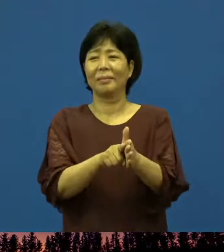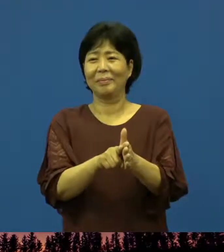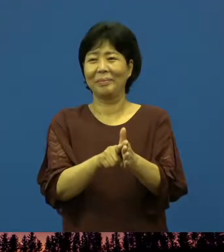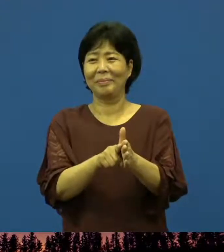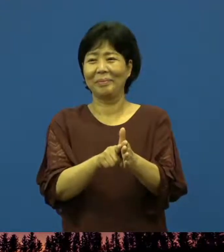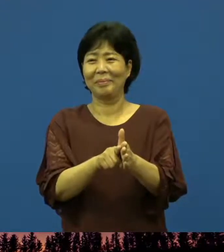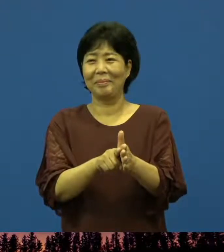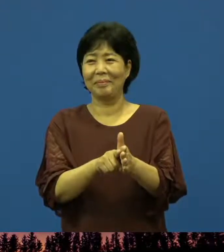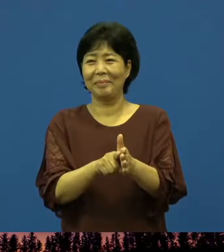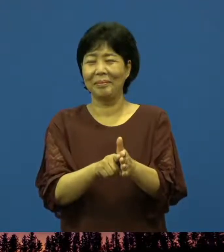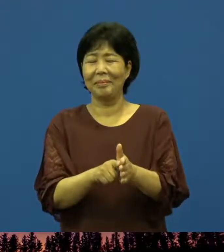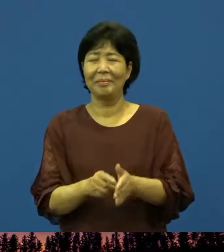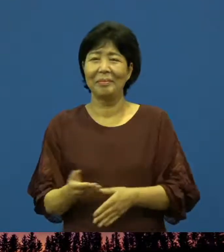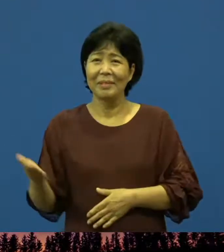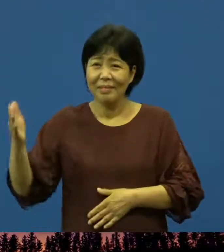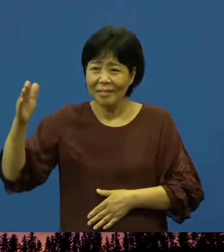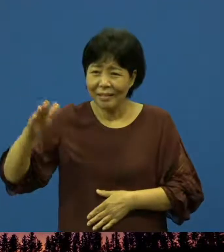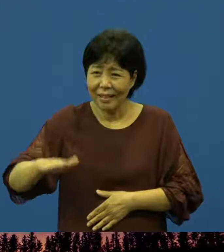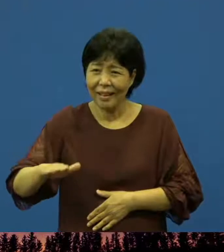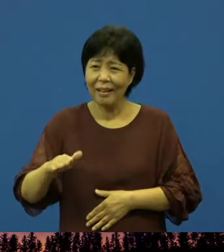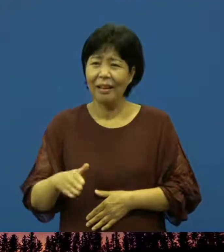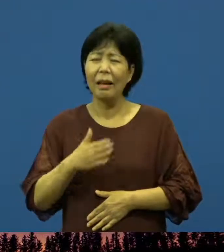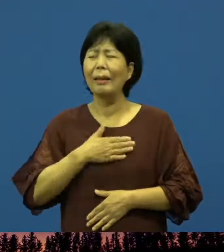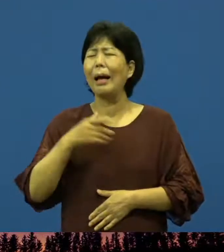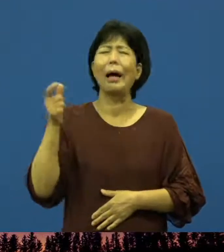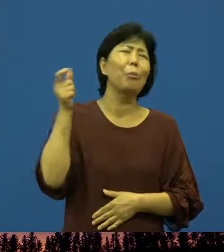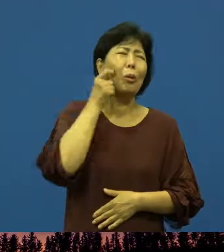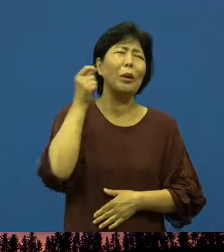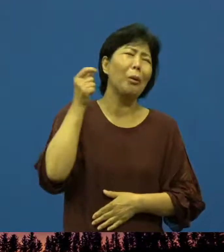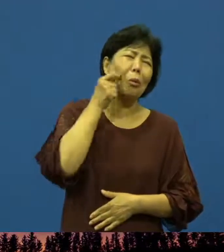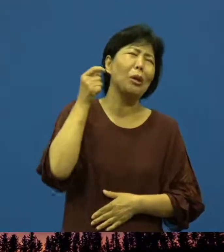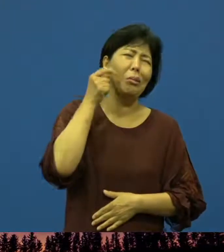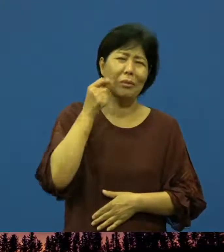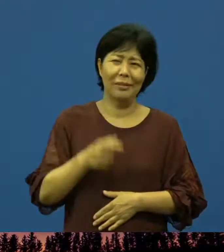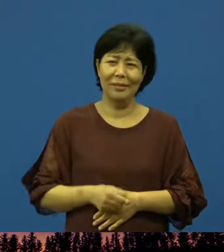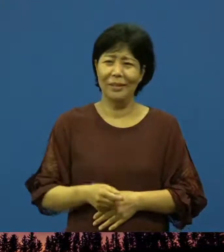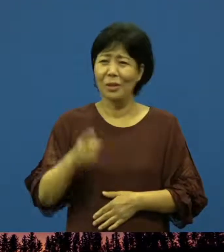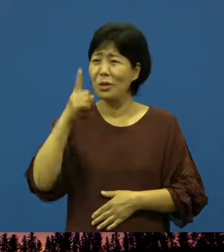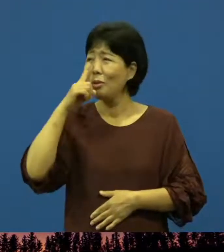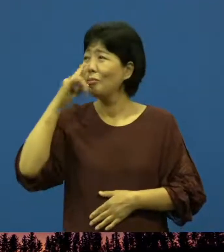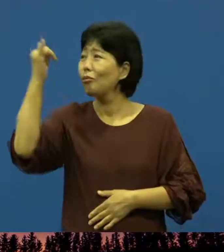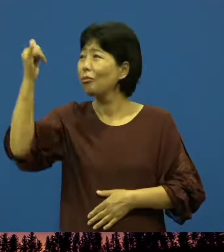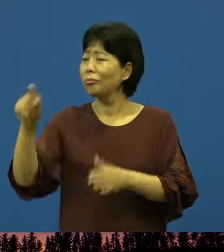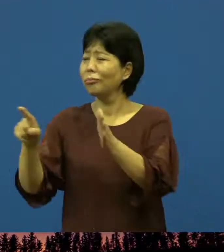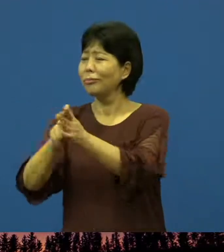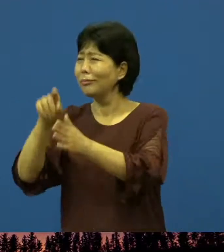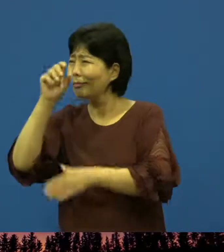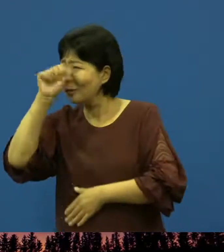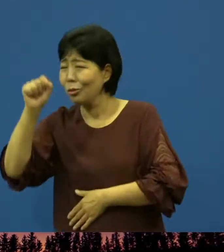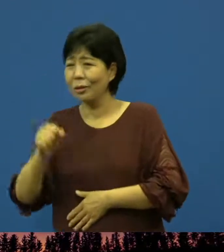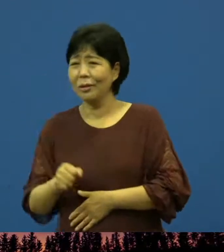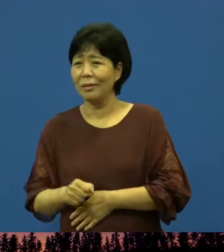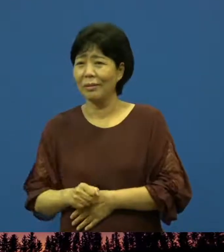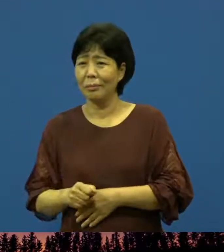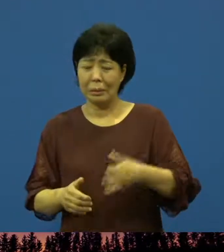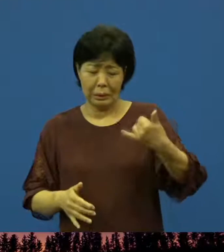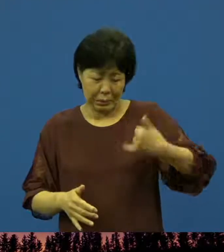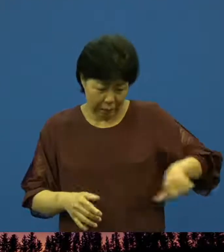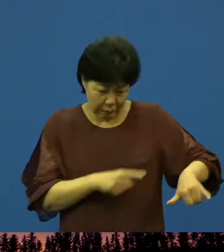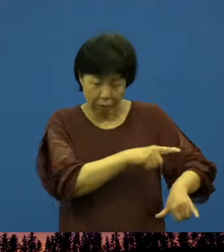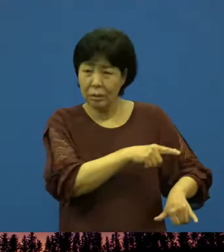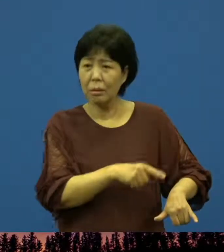거죠. 그런데 부모의 신앙, 부모는 그 아이를 임신했을 때부터 새벽